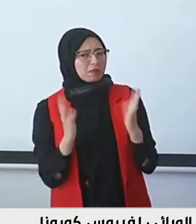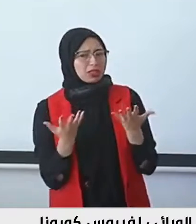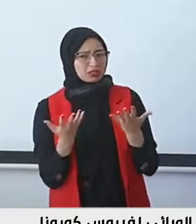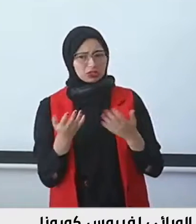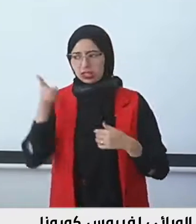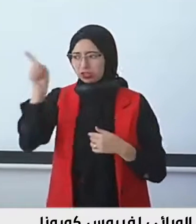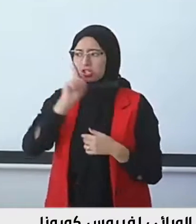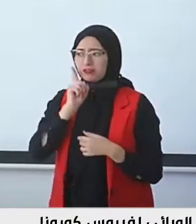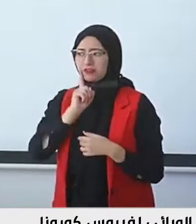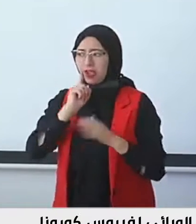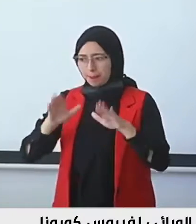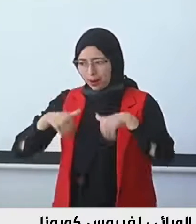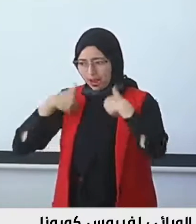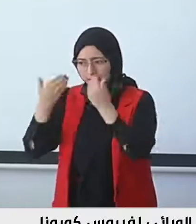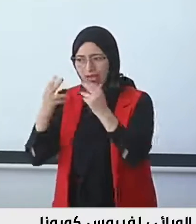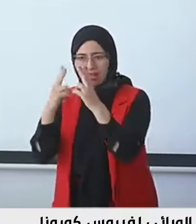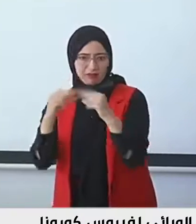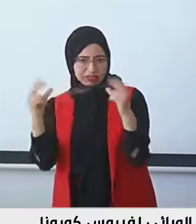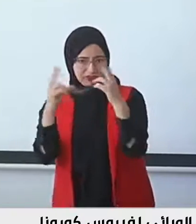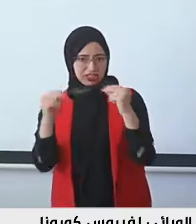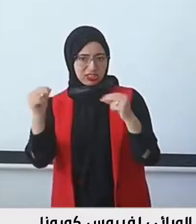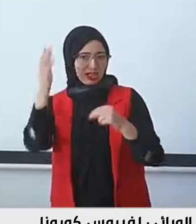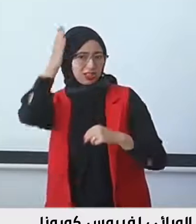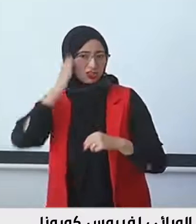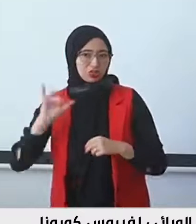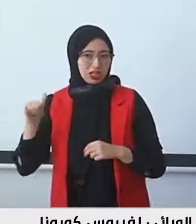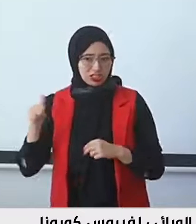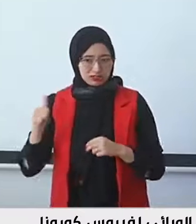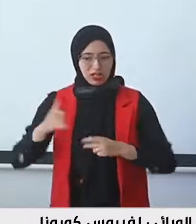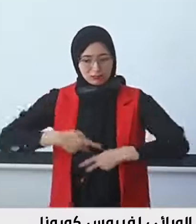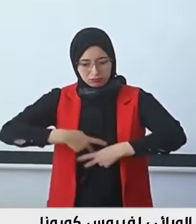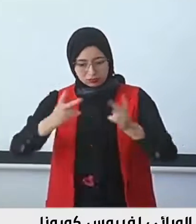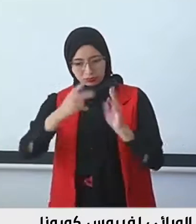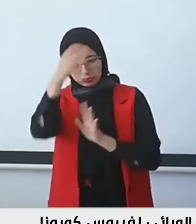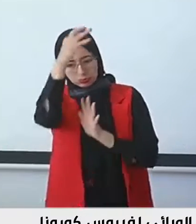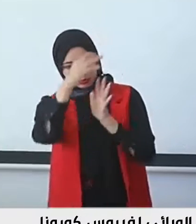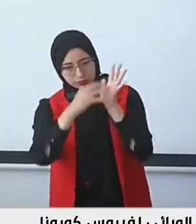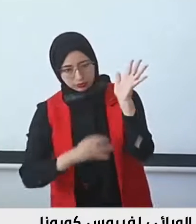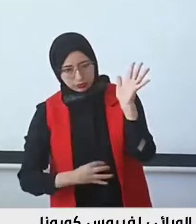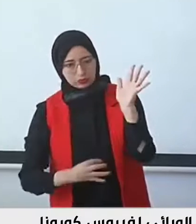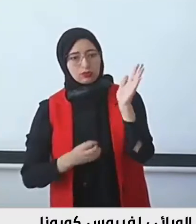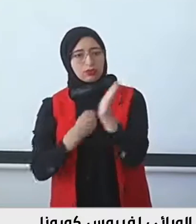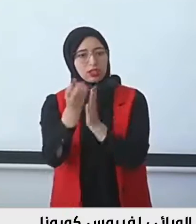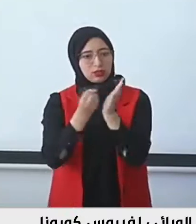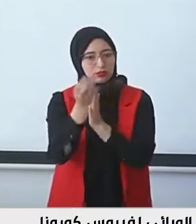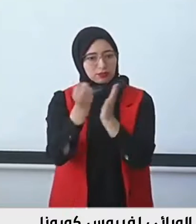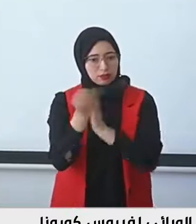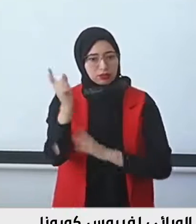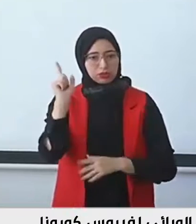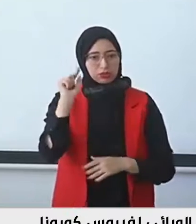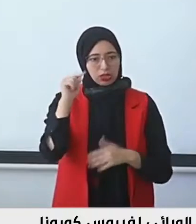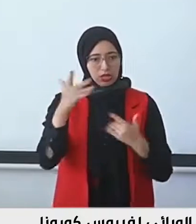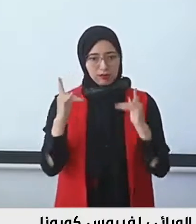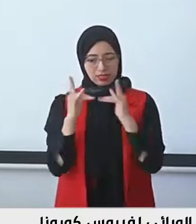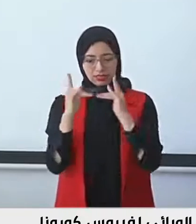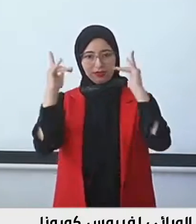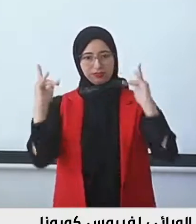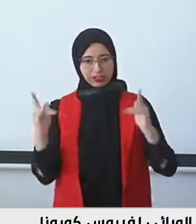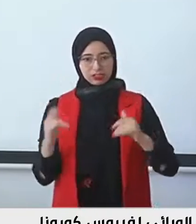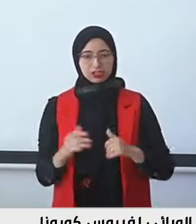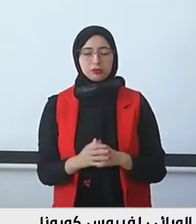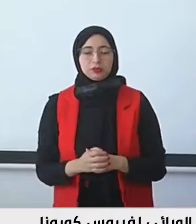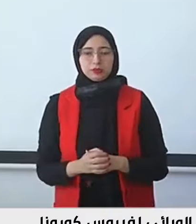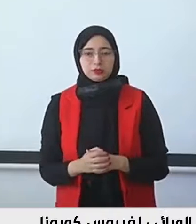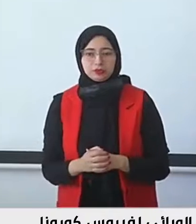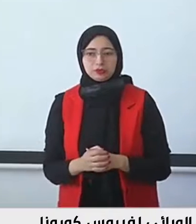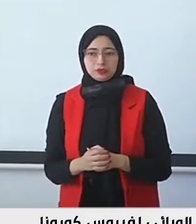مدام بالعلي تجاوبك بعد على البلاغ، المحتوى نتاع البلاغ يجم يكون فيه المعلومات الكل. ده بالنسبه